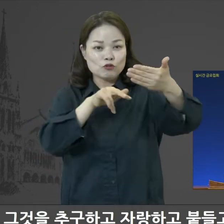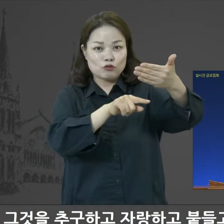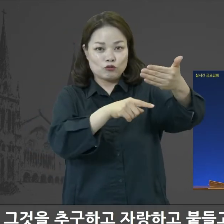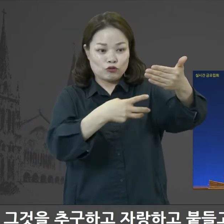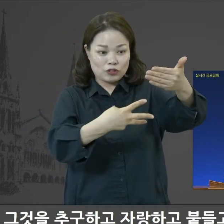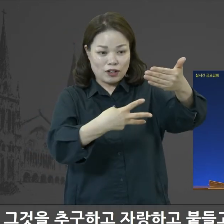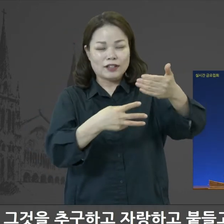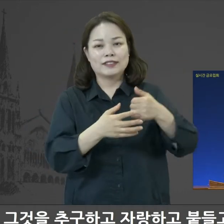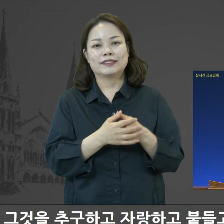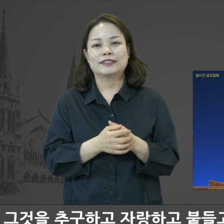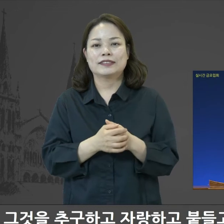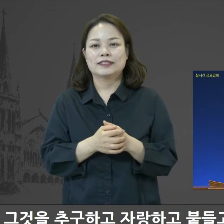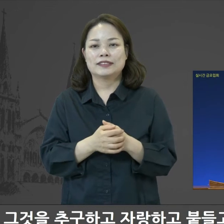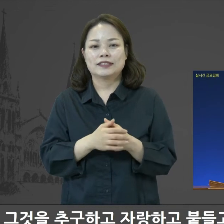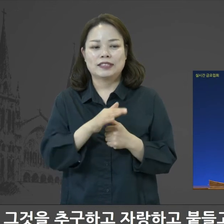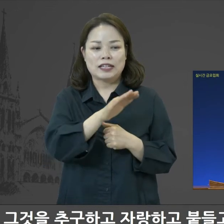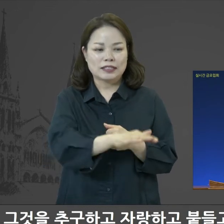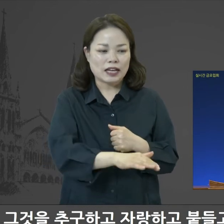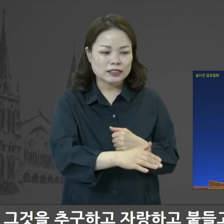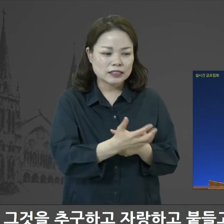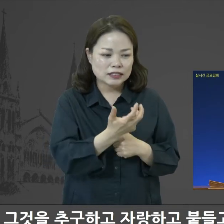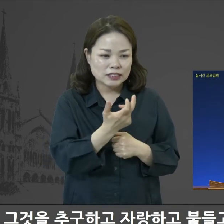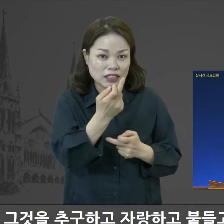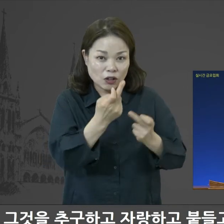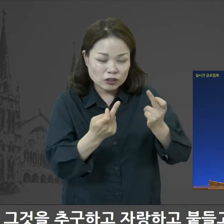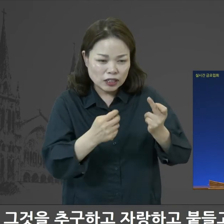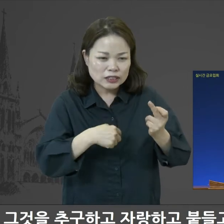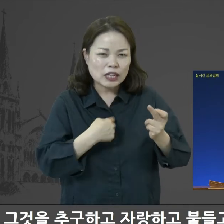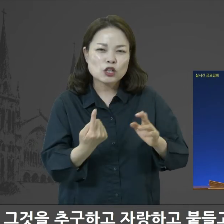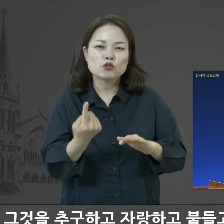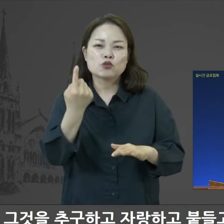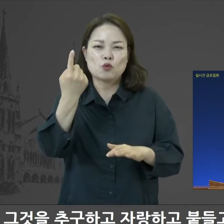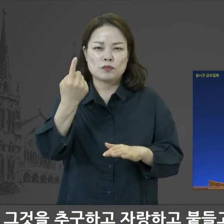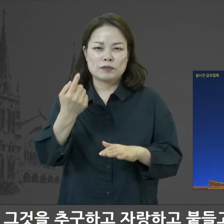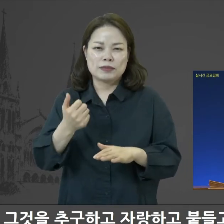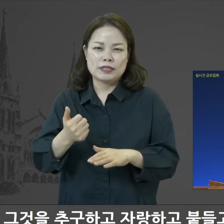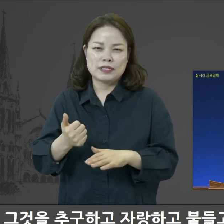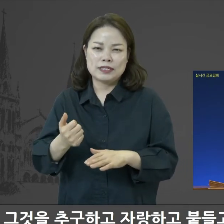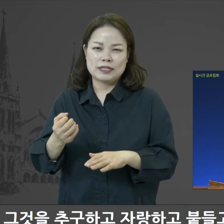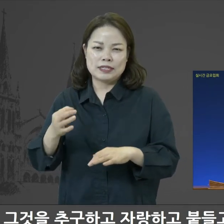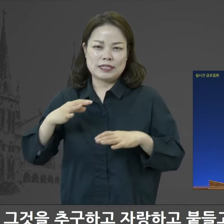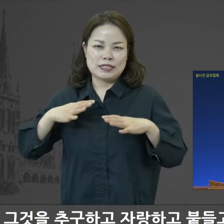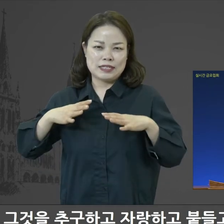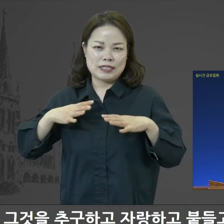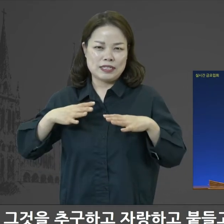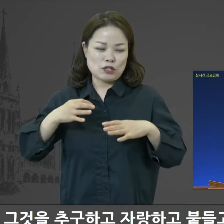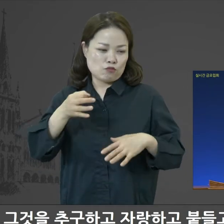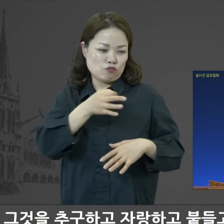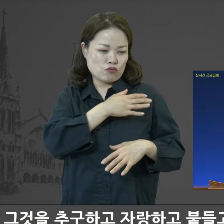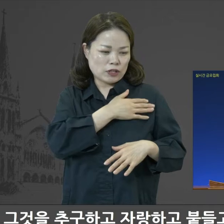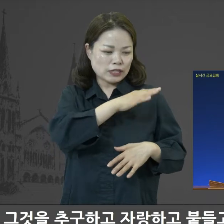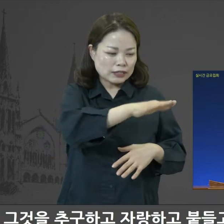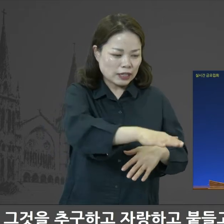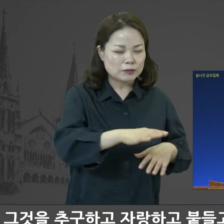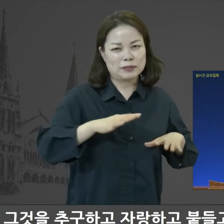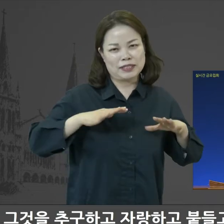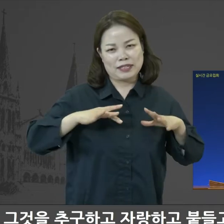9절, 낮은 형제는 자기의 높음을 자랑하고 부한 자는 자기의 낮아짐을